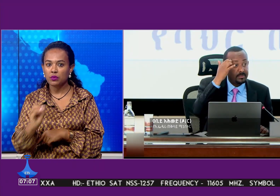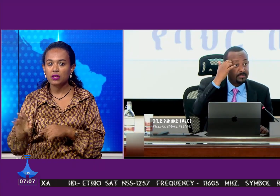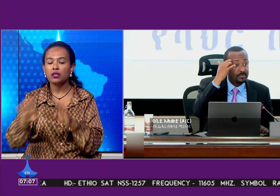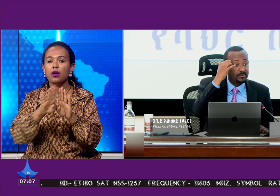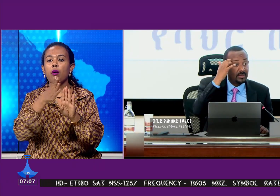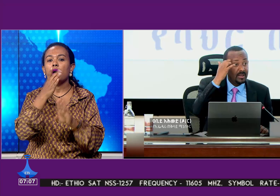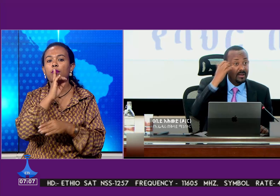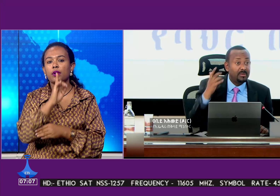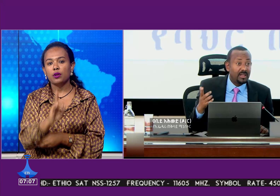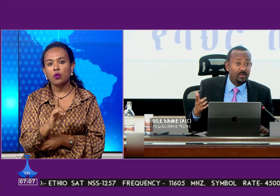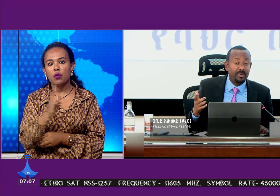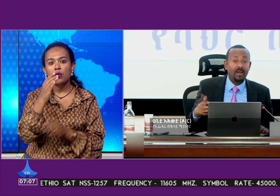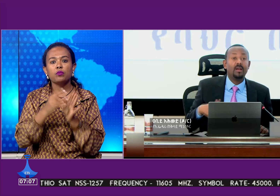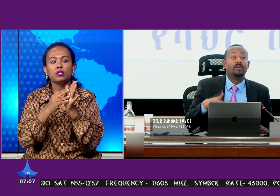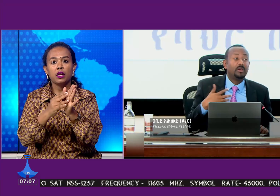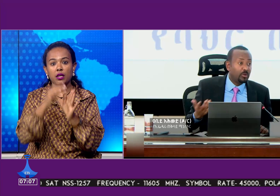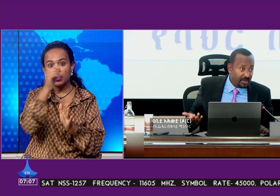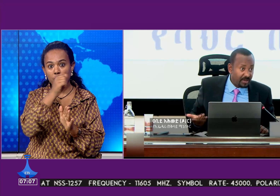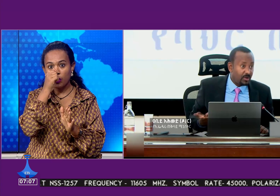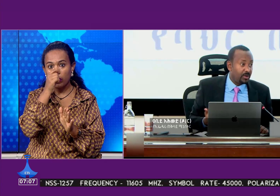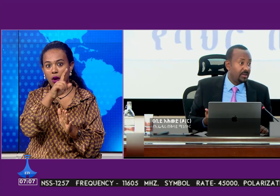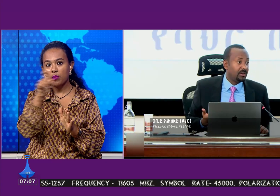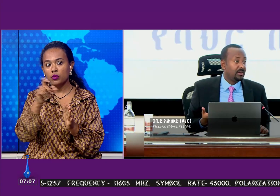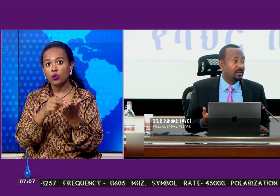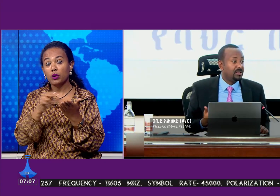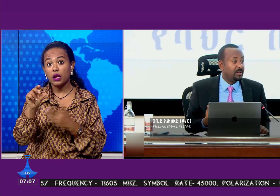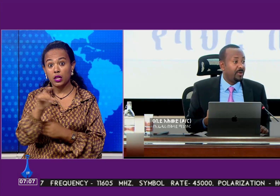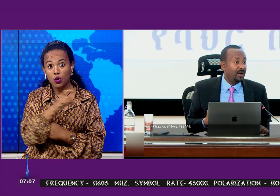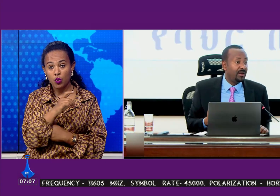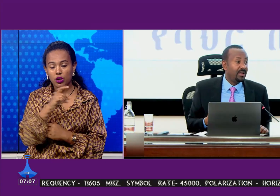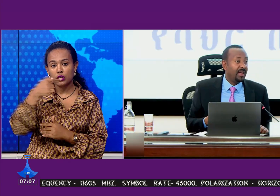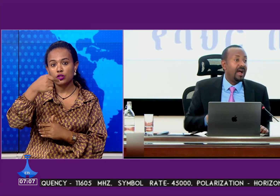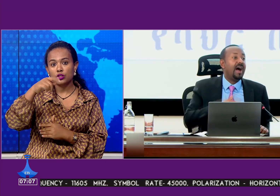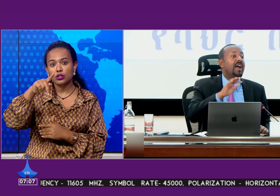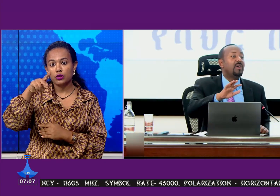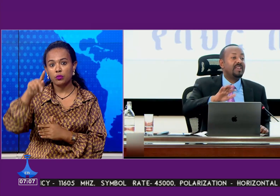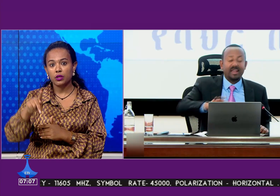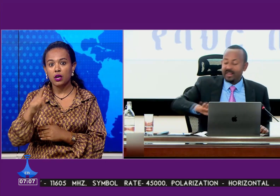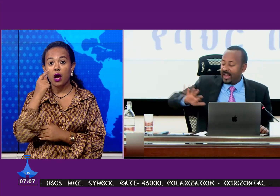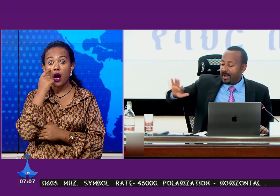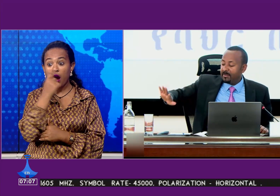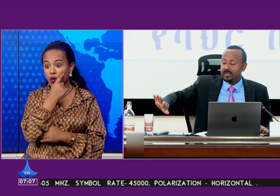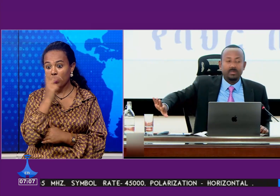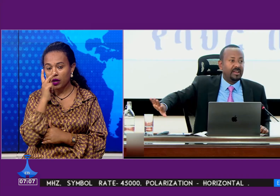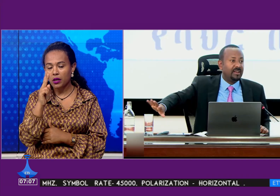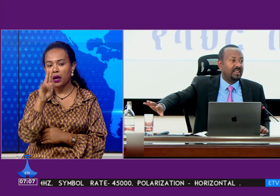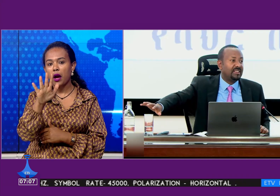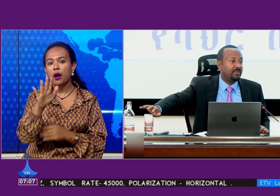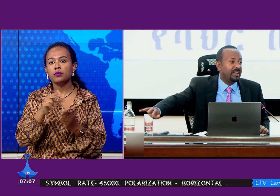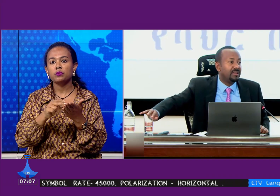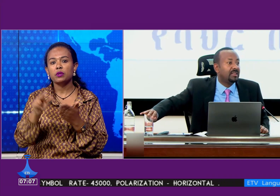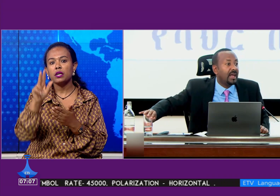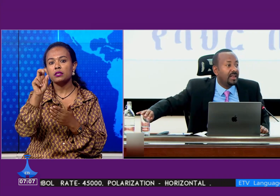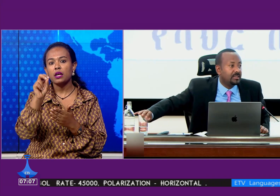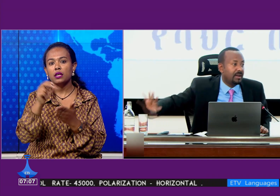ነው። ለምሳሌ ኢትዮጵያ 100 ቢሊዮን ከሆነ ጂዲፒዋ አይኗ ያየ 25 ቢሊዮን 30